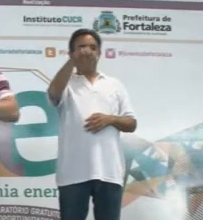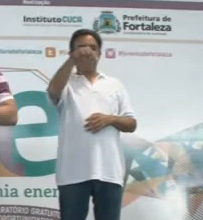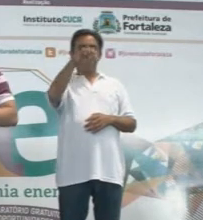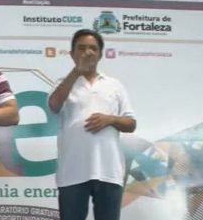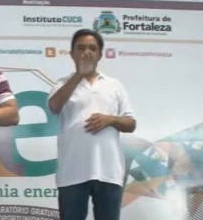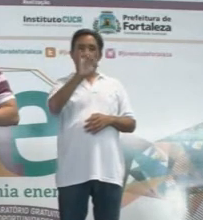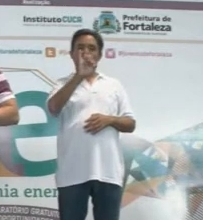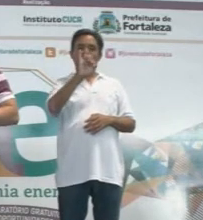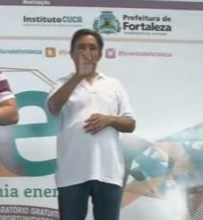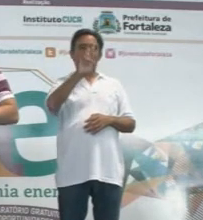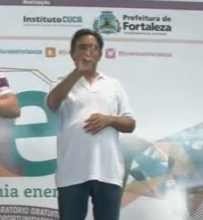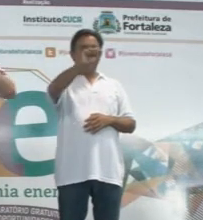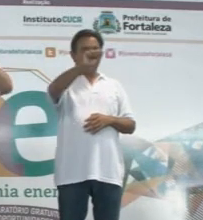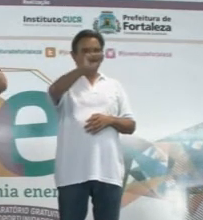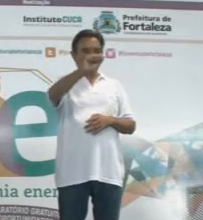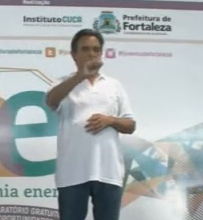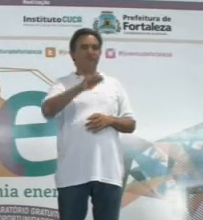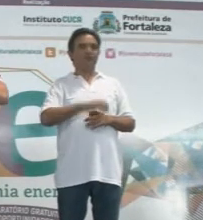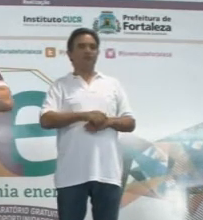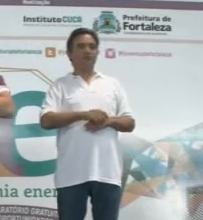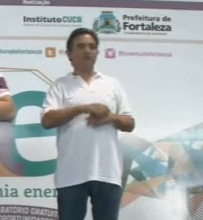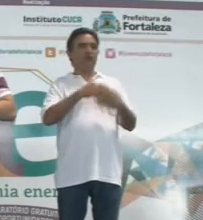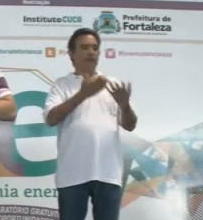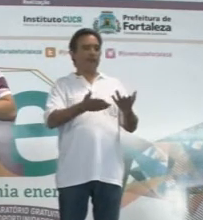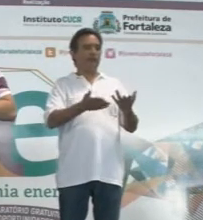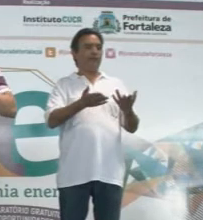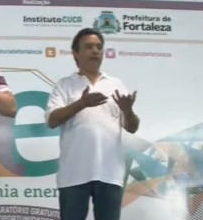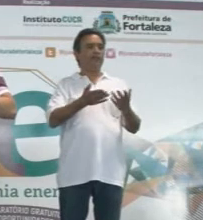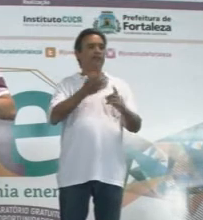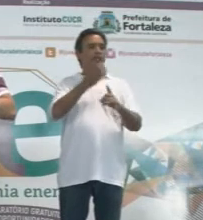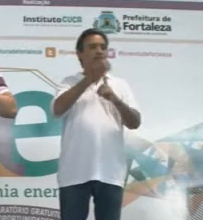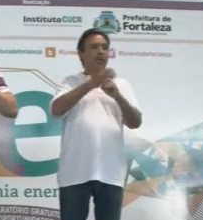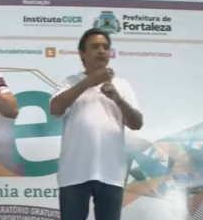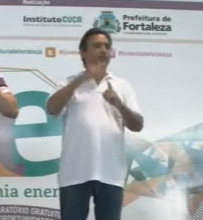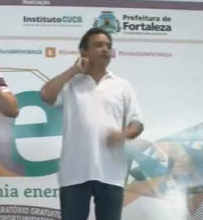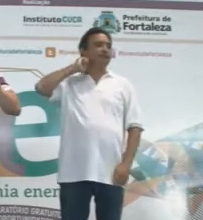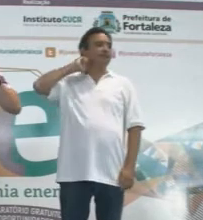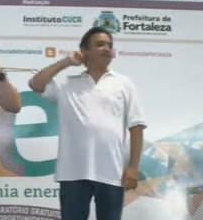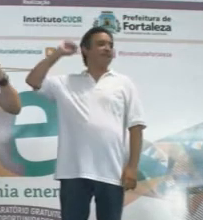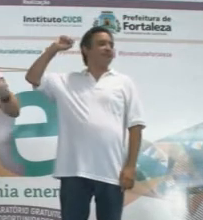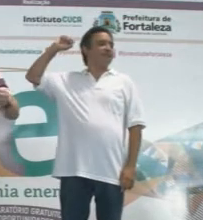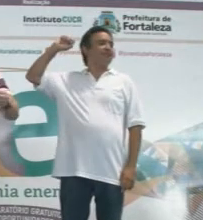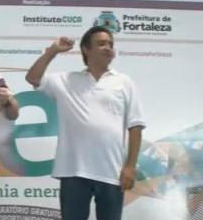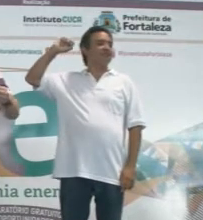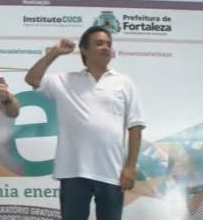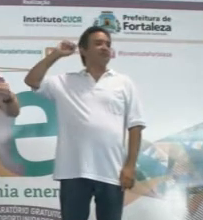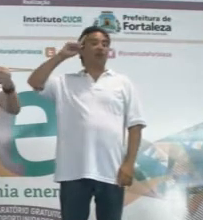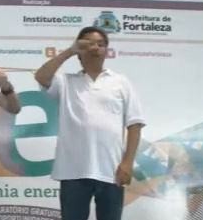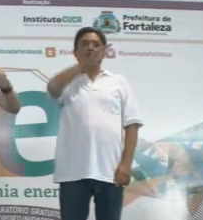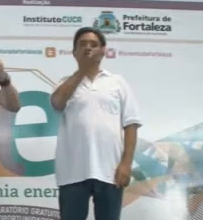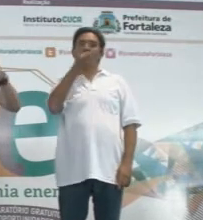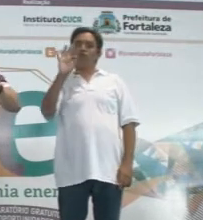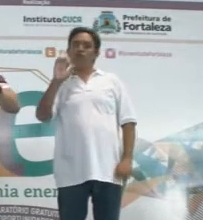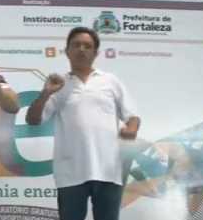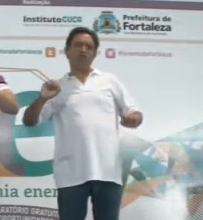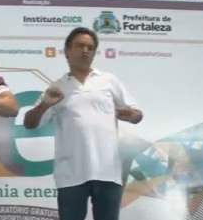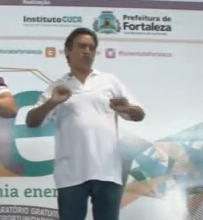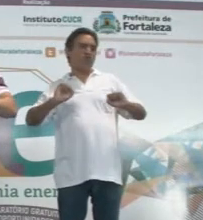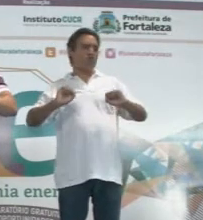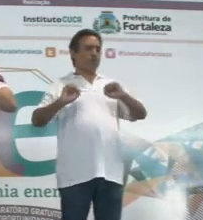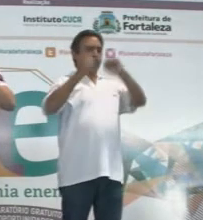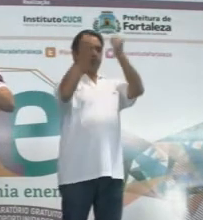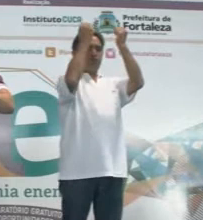da Inconfidência Mineira. A data do menino Tiradentes. E na França, a Revolução Francesa é tão importante que o dia da independência